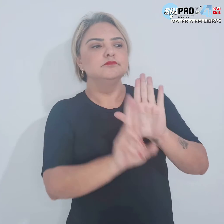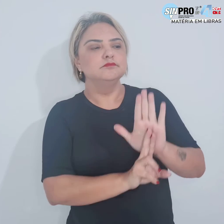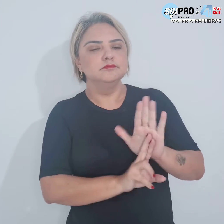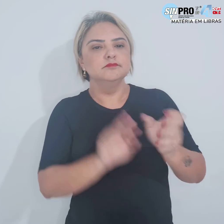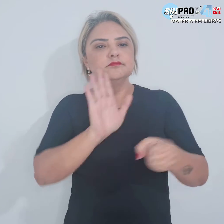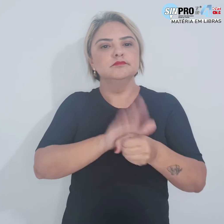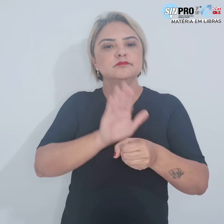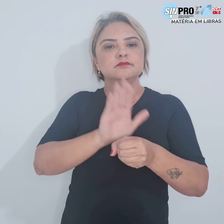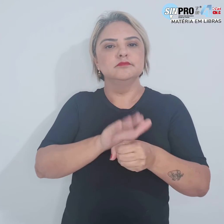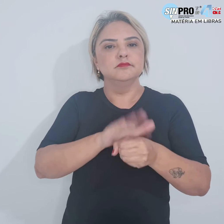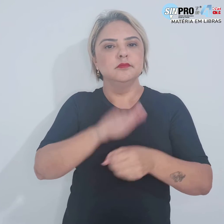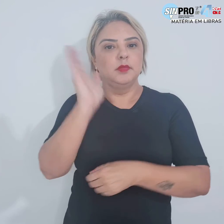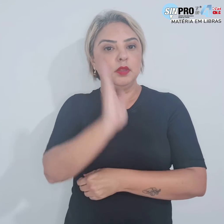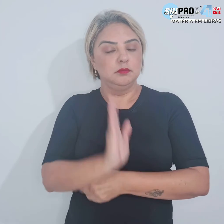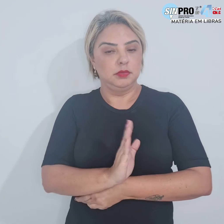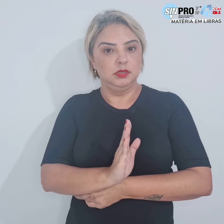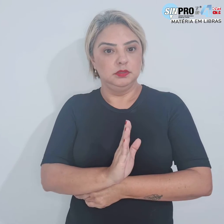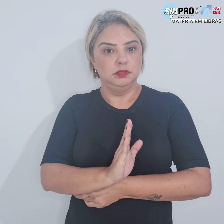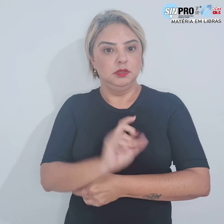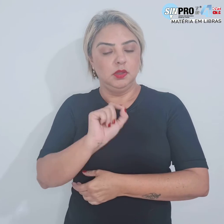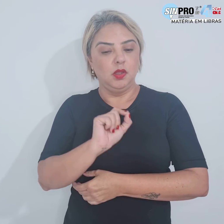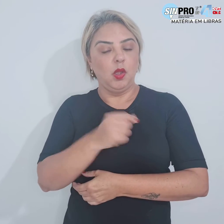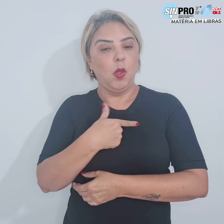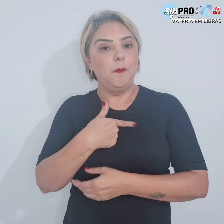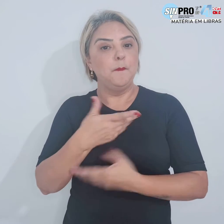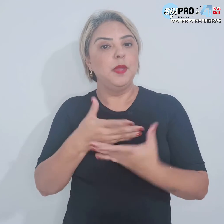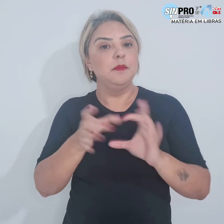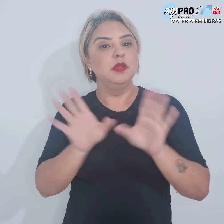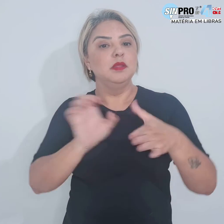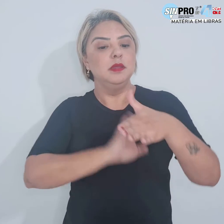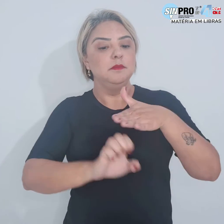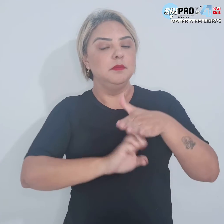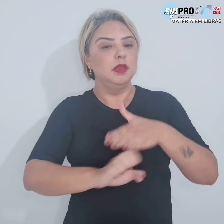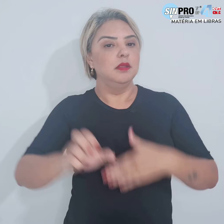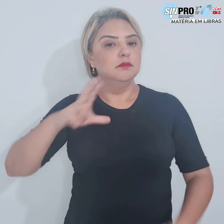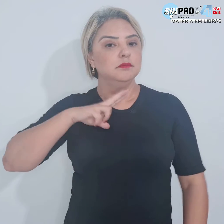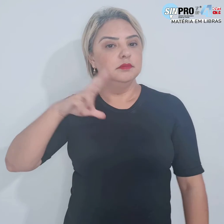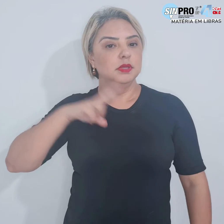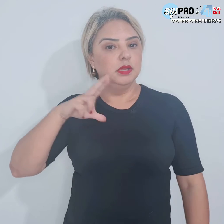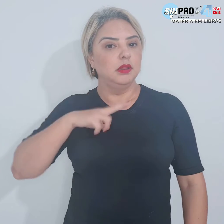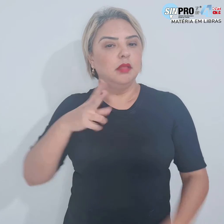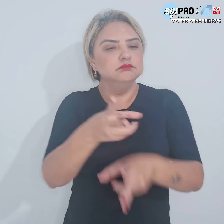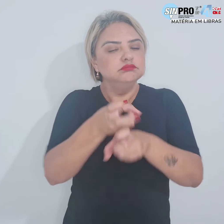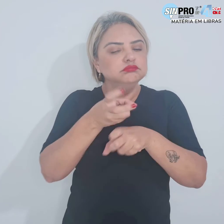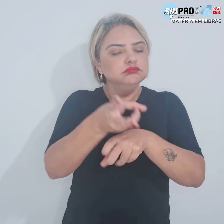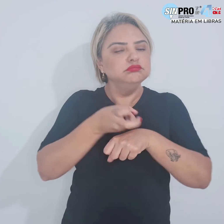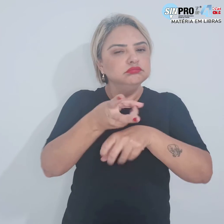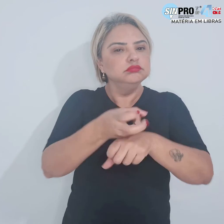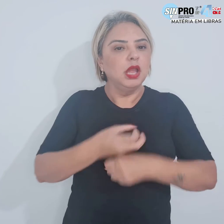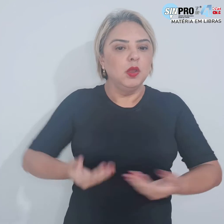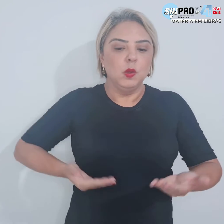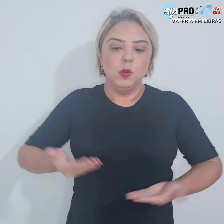saneamento básico no Brasil, permite que empresas privadas explorem os serviços de